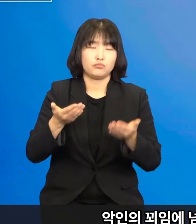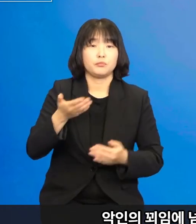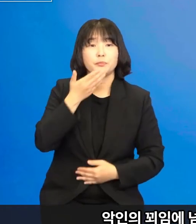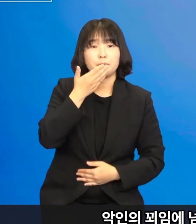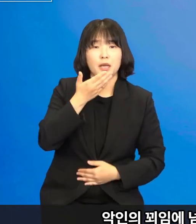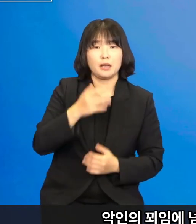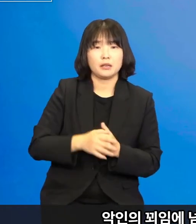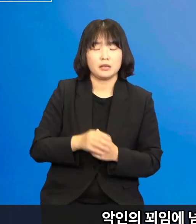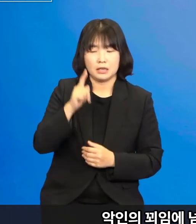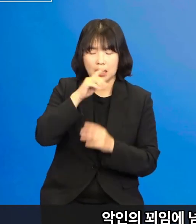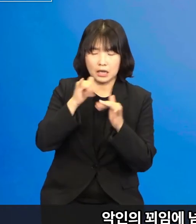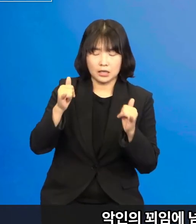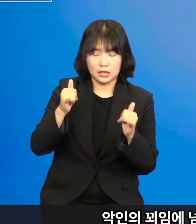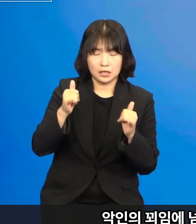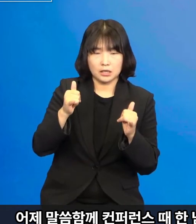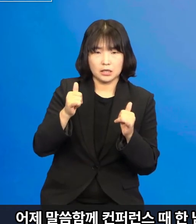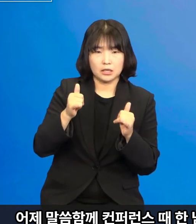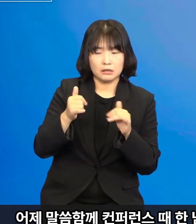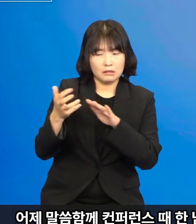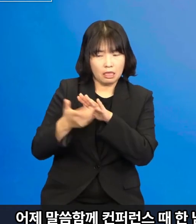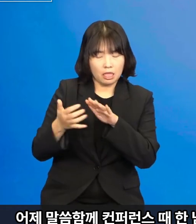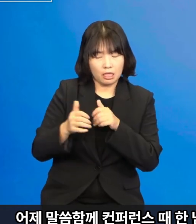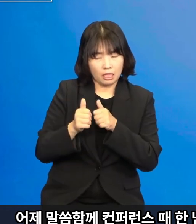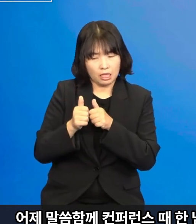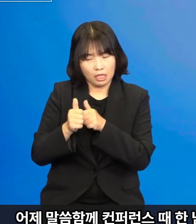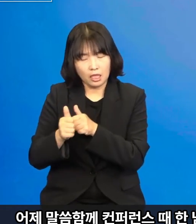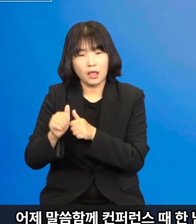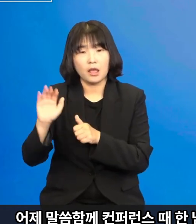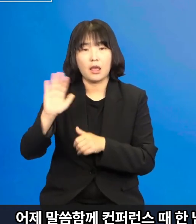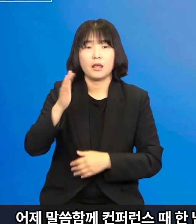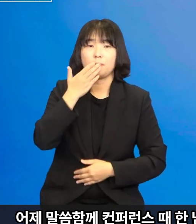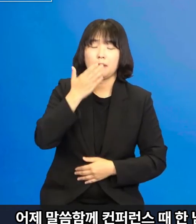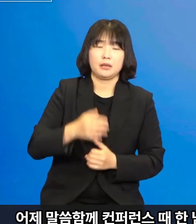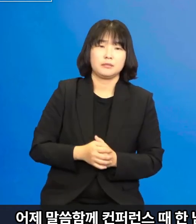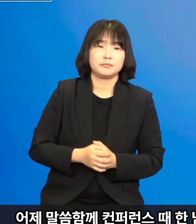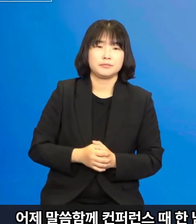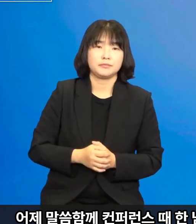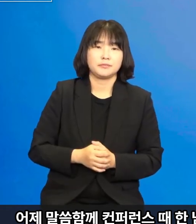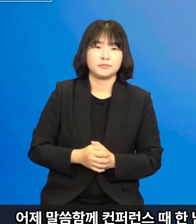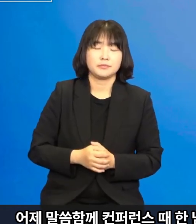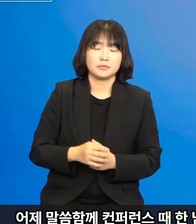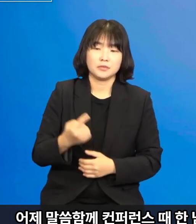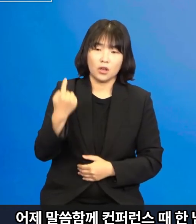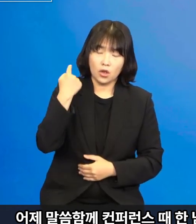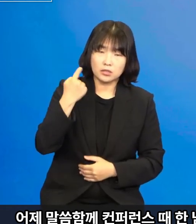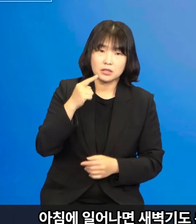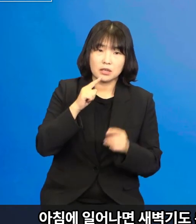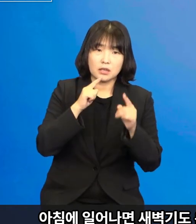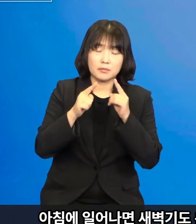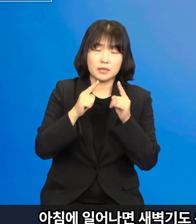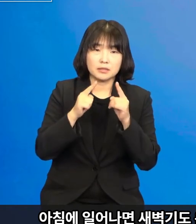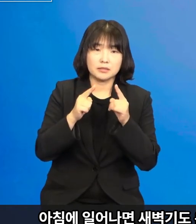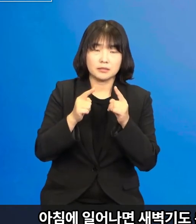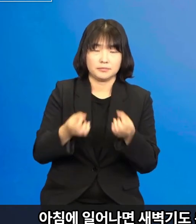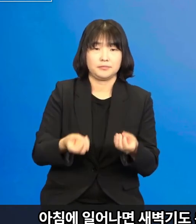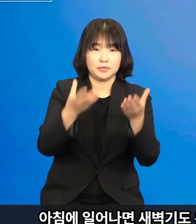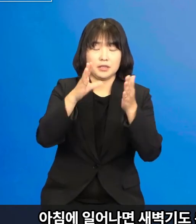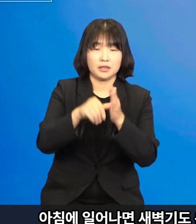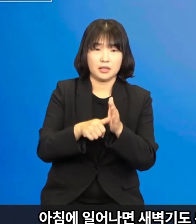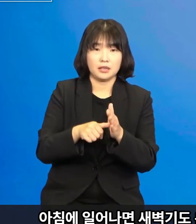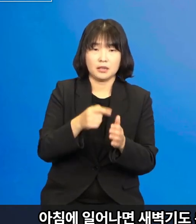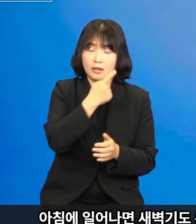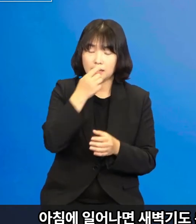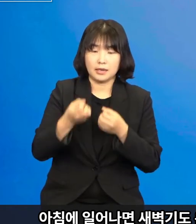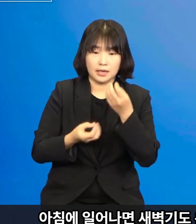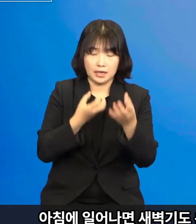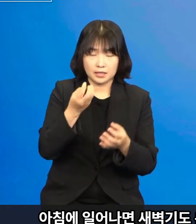꾀임에 넘어가지 않을 수 있습니다. 어제 말씀학교 컨퍼런스 때 한 남자 권사님께서 귀한 간증을 해주셨어요. 아침에 일어나면